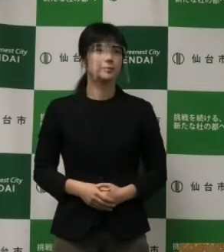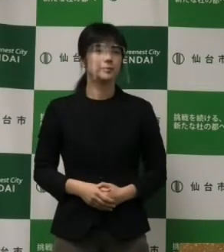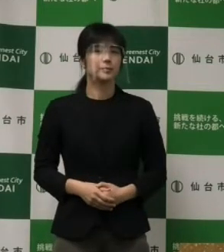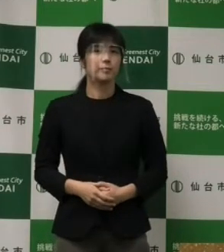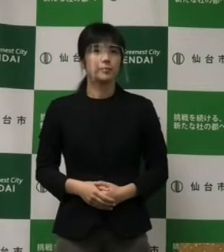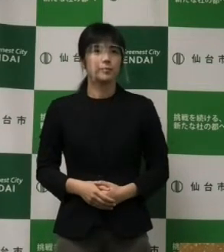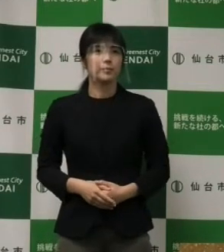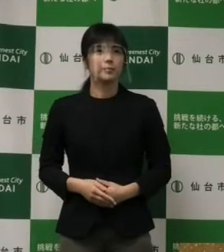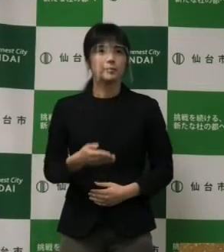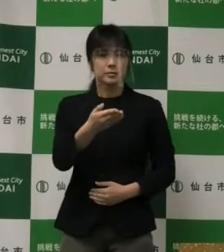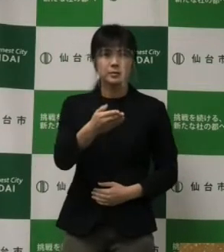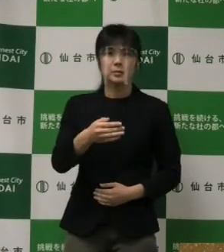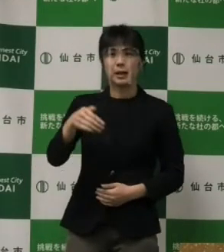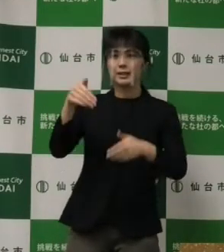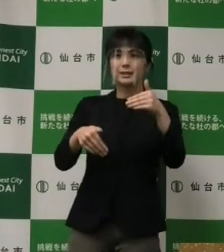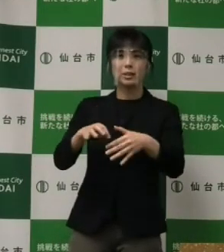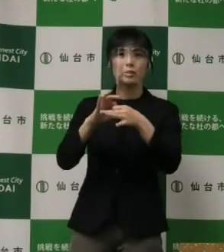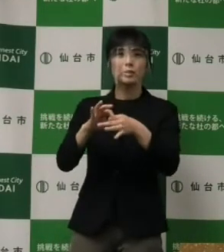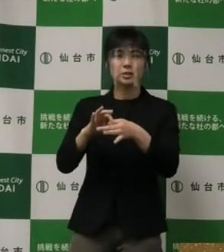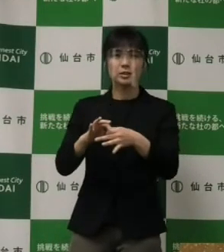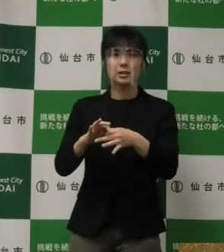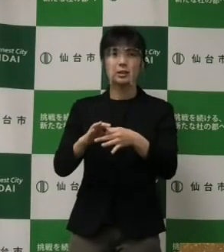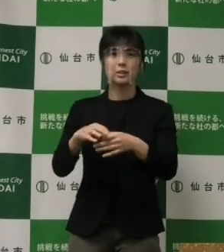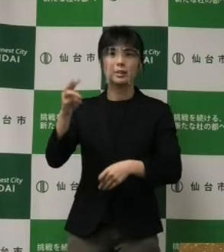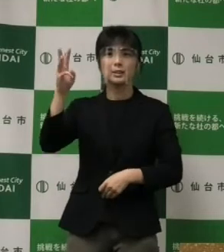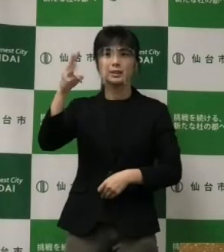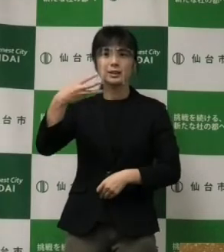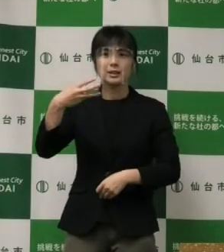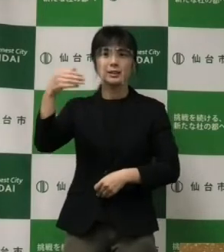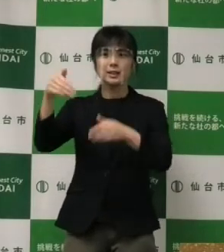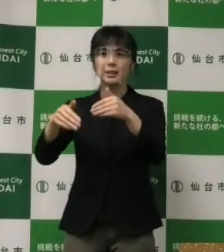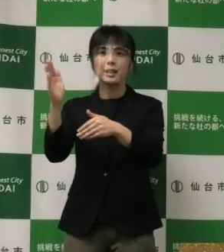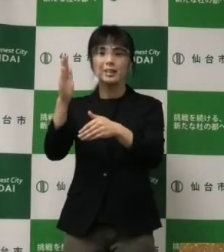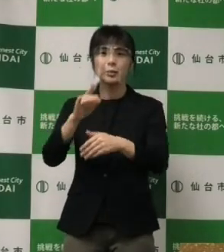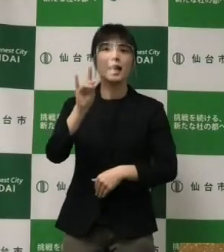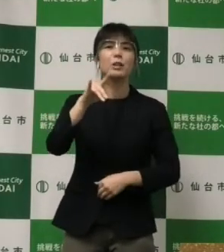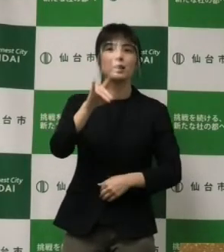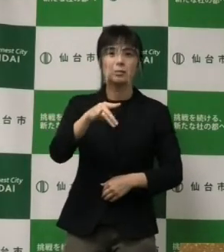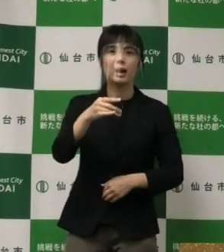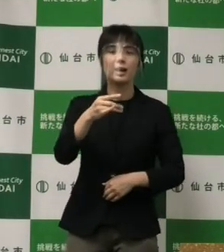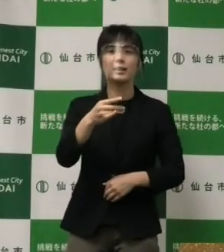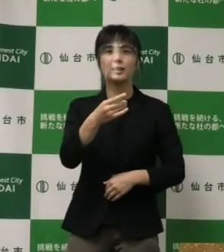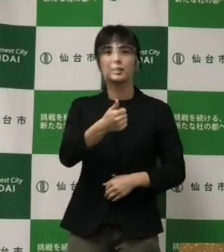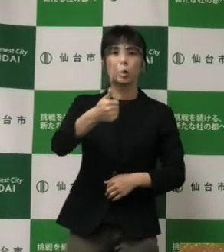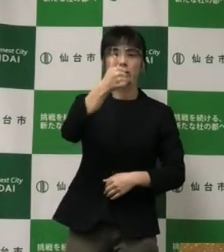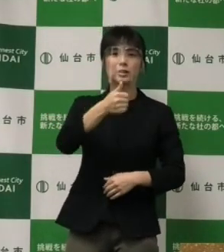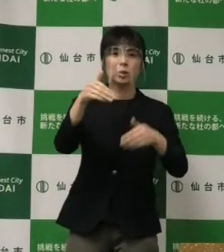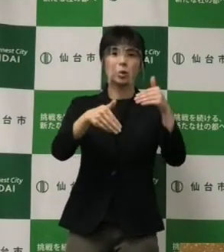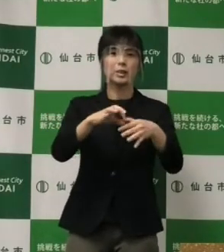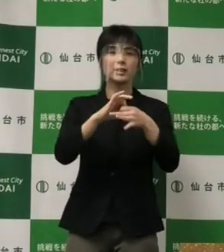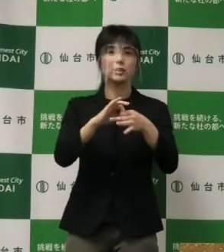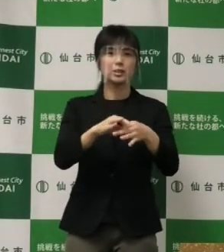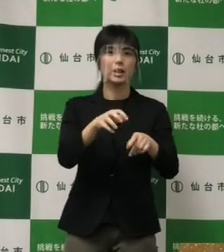どうぞ。 すいません、ちょっと選挙の関係で、はい、参院選じゃなくて岩沼市長選の方で、はい、今回村上さんと佐